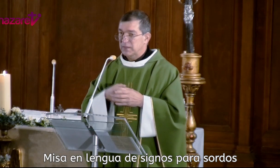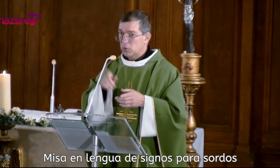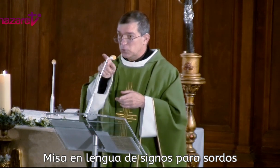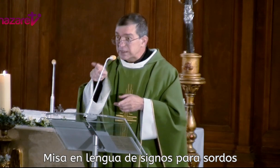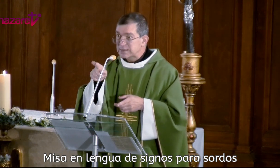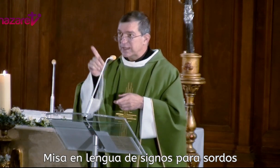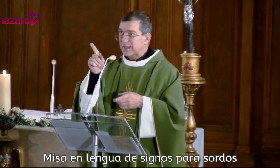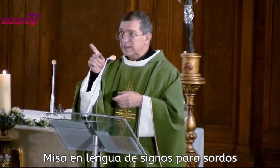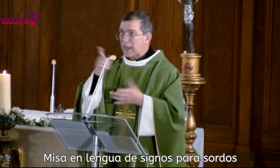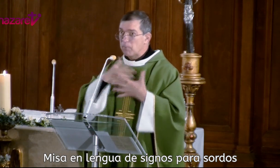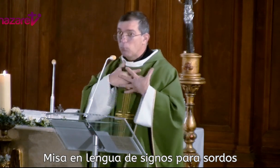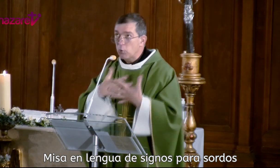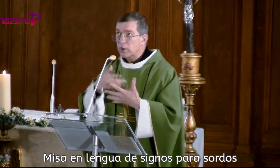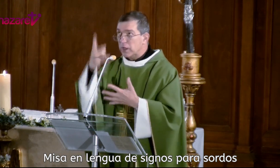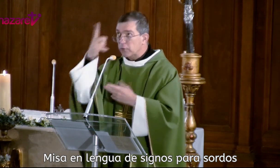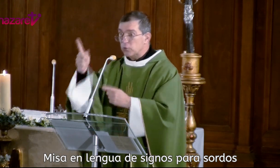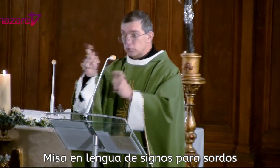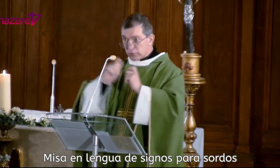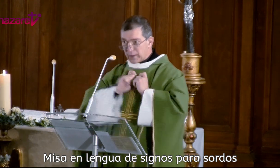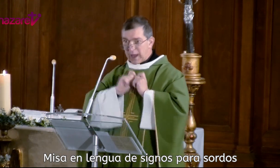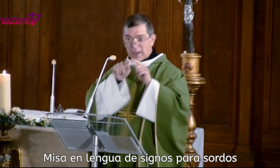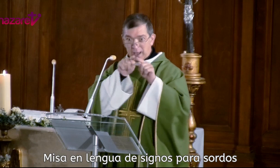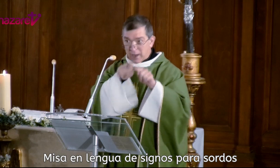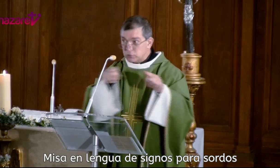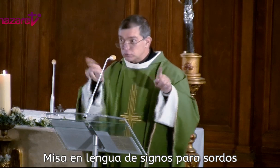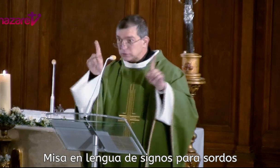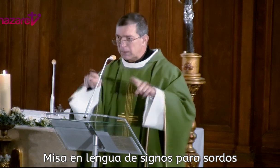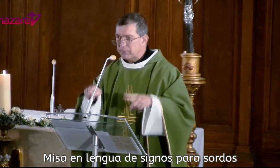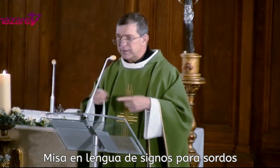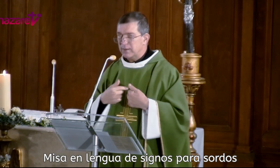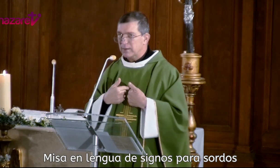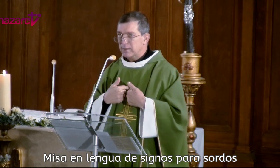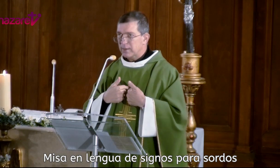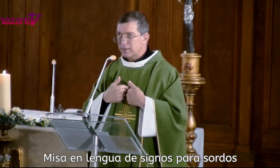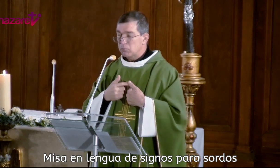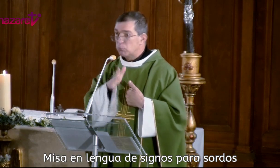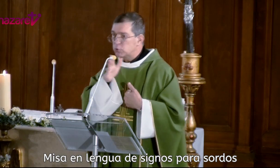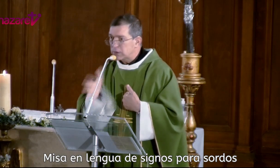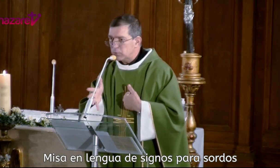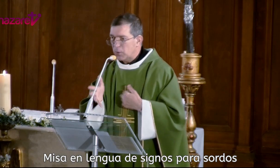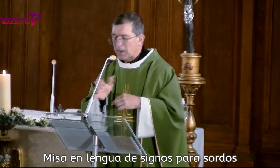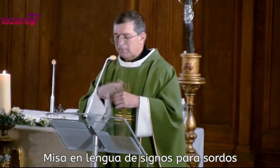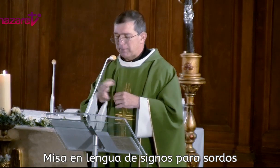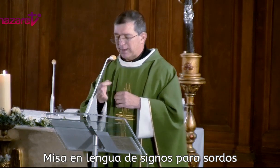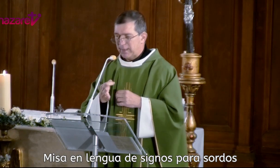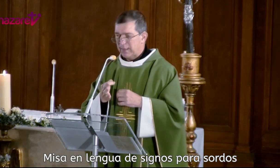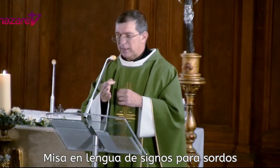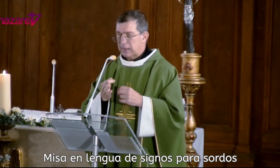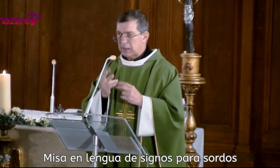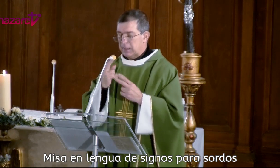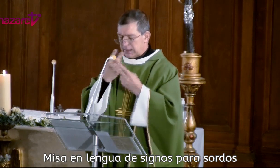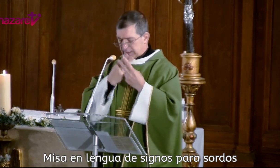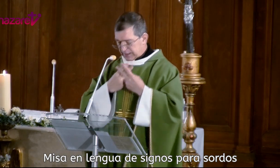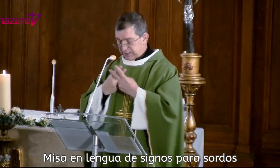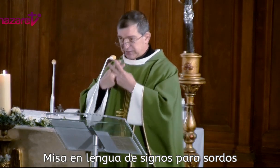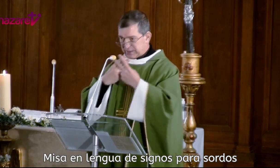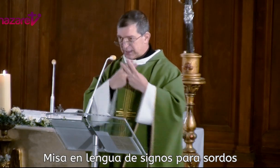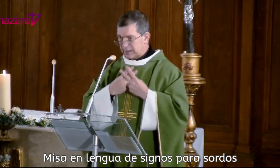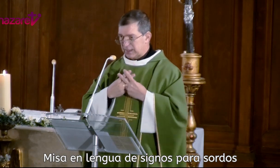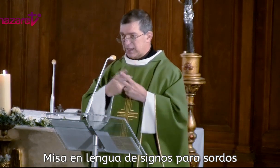Con este amor que Dios nos da a vosotros también, motivo para revisar a